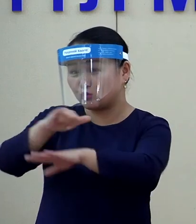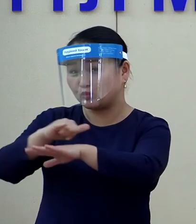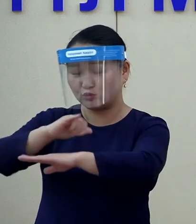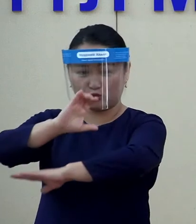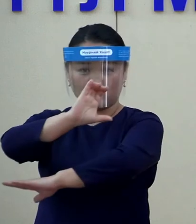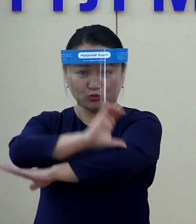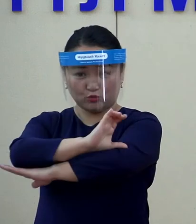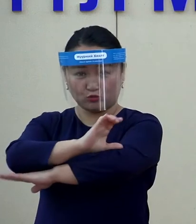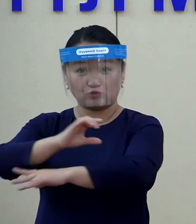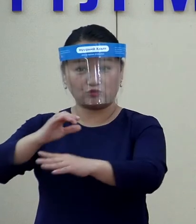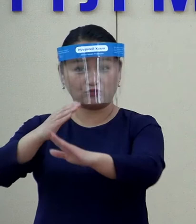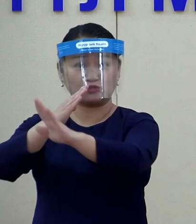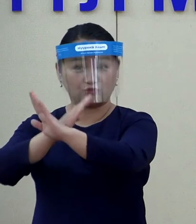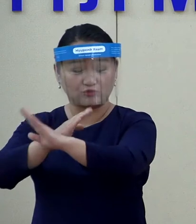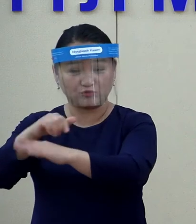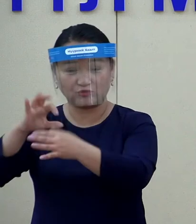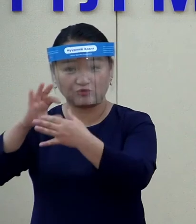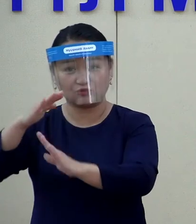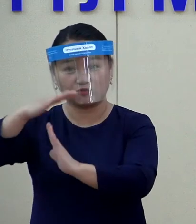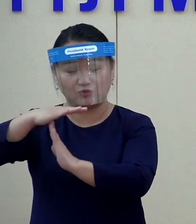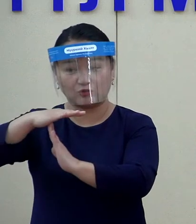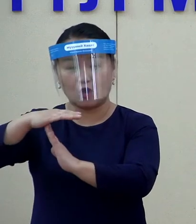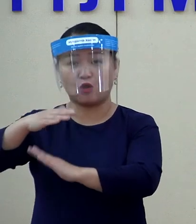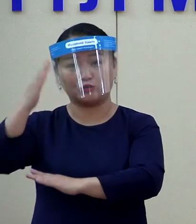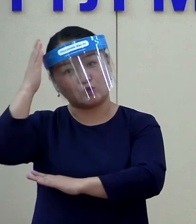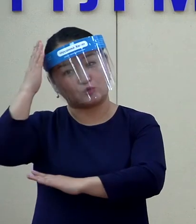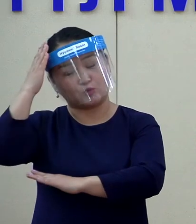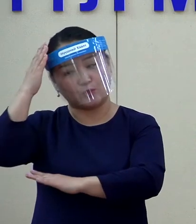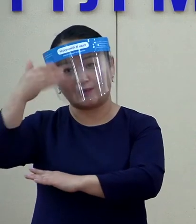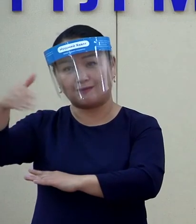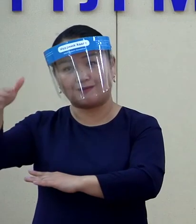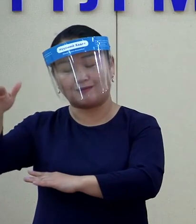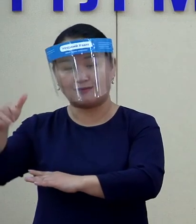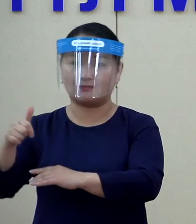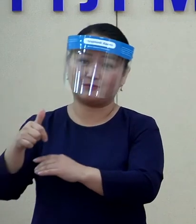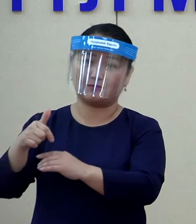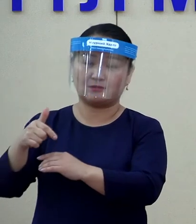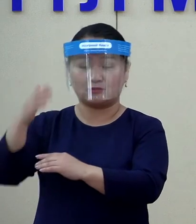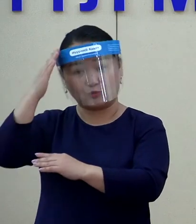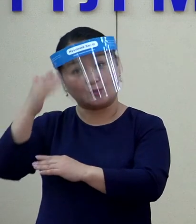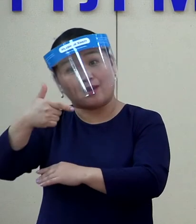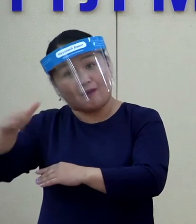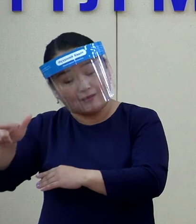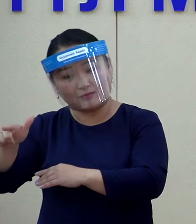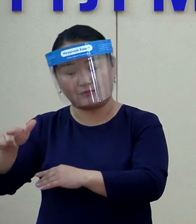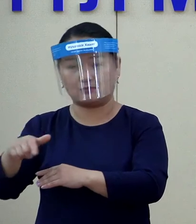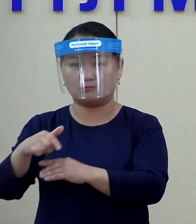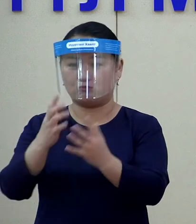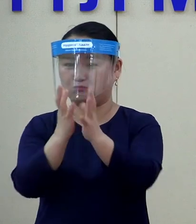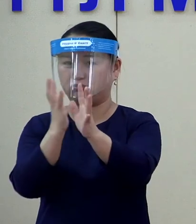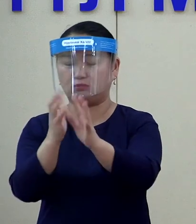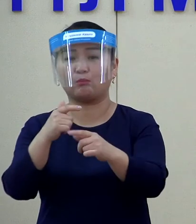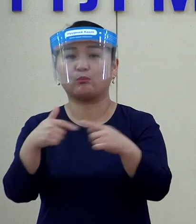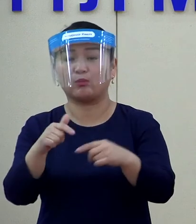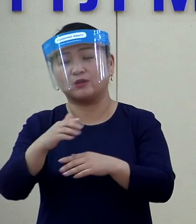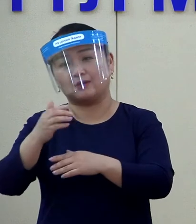сургуулаа зогсоогоод мөн доктор байрнаас нь бөөгнөрлийг сааруулах зорилгоор шууд доктор байрнаас нь гаргаж байгаа гих